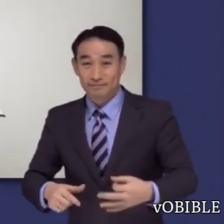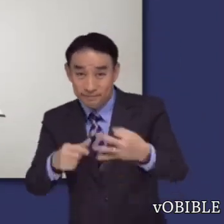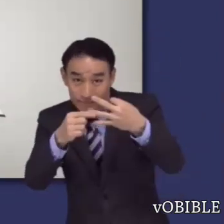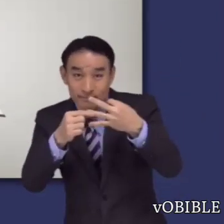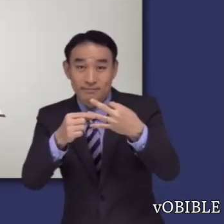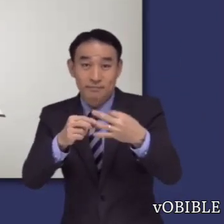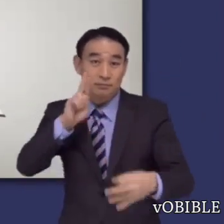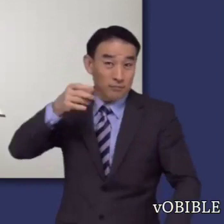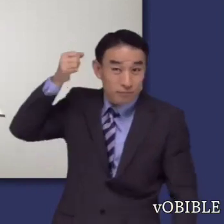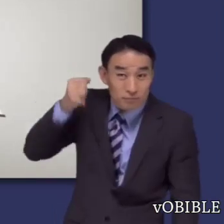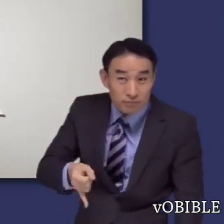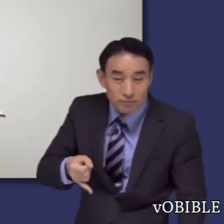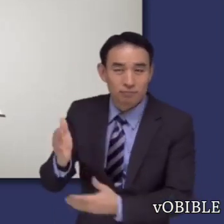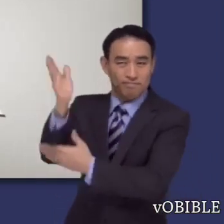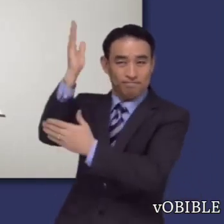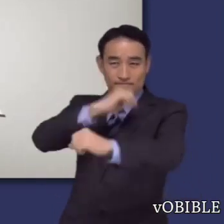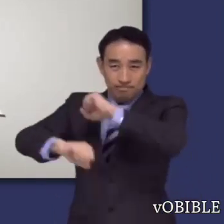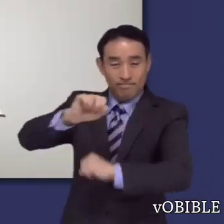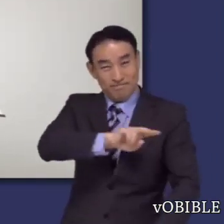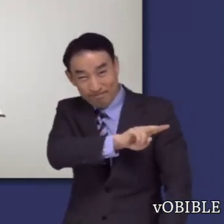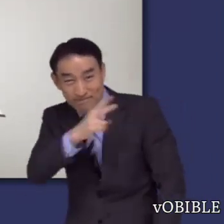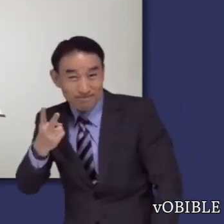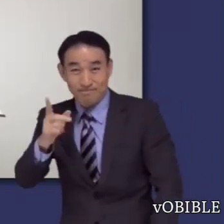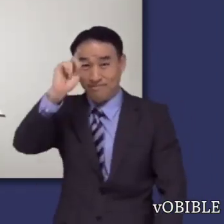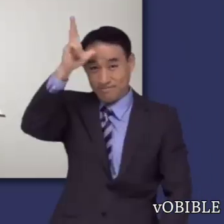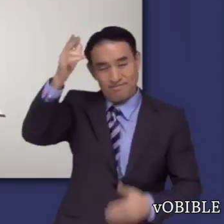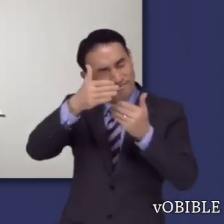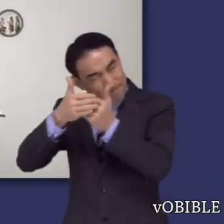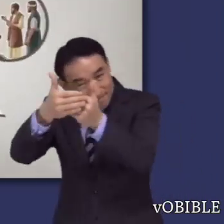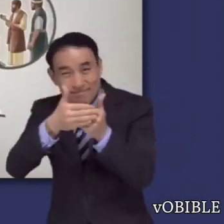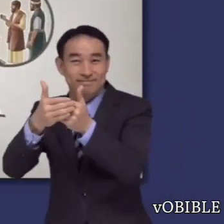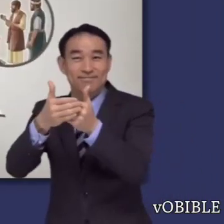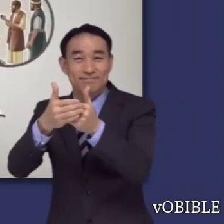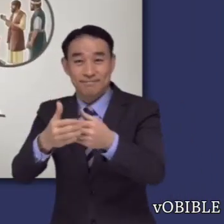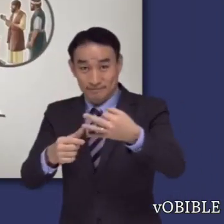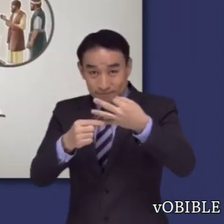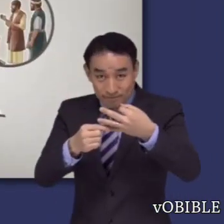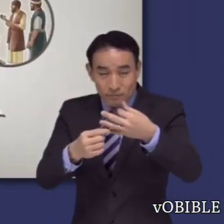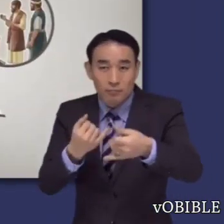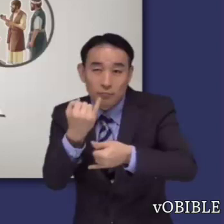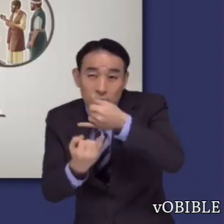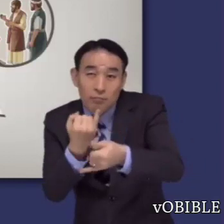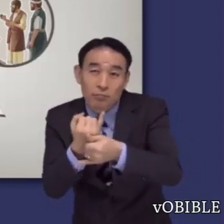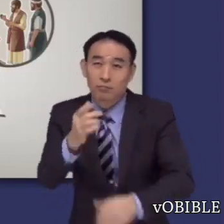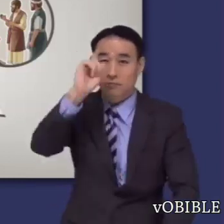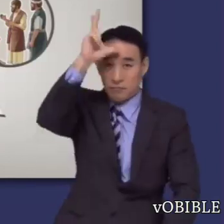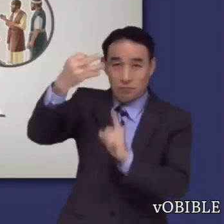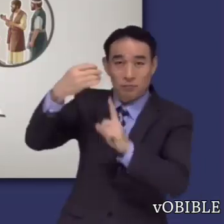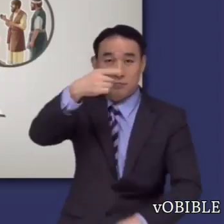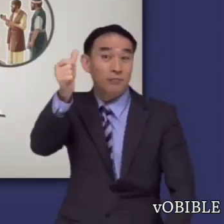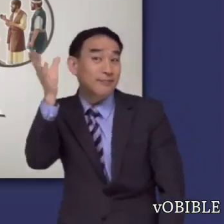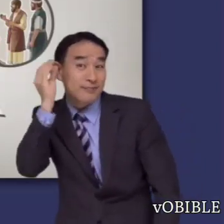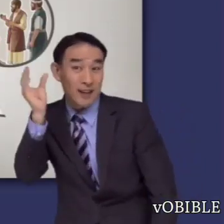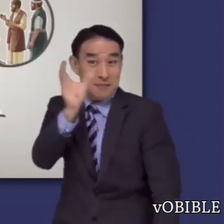民。人真心悔改就可以做上帝的朋友，平凡的人也可以宣扬上帝王